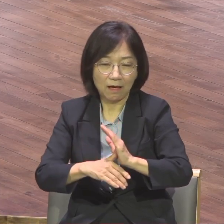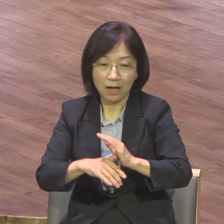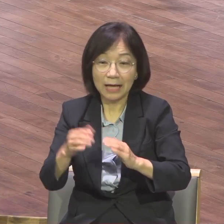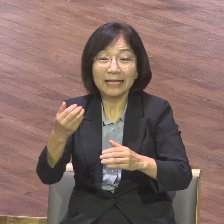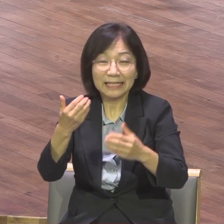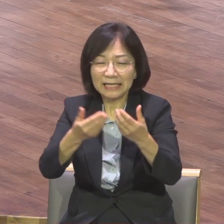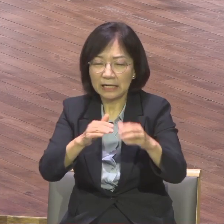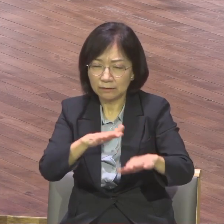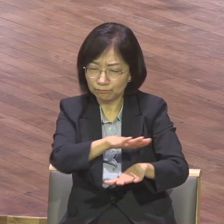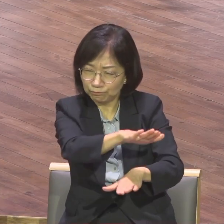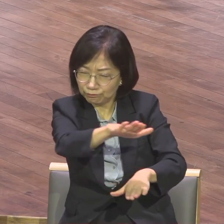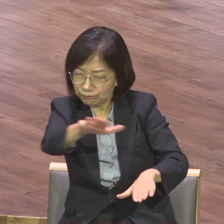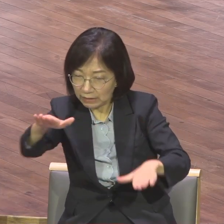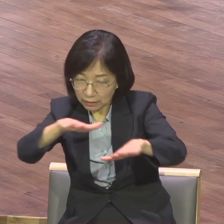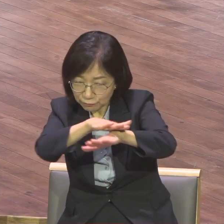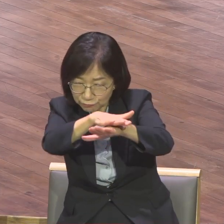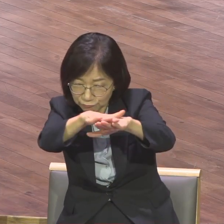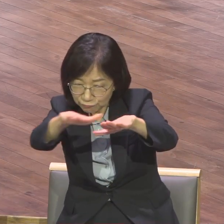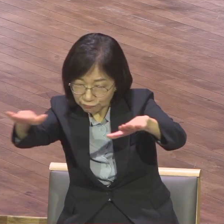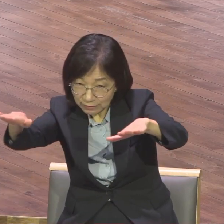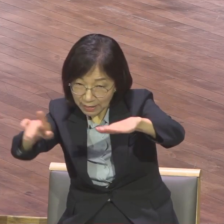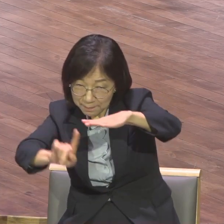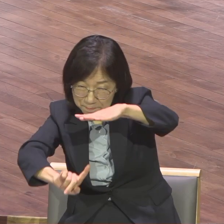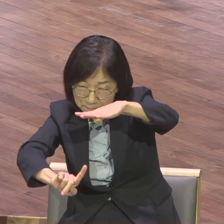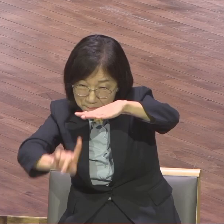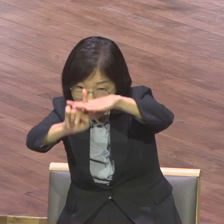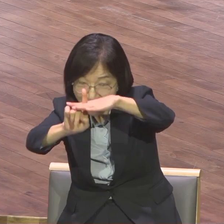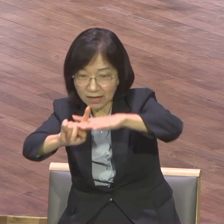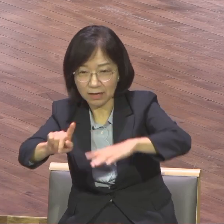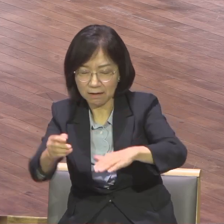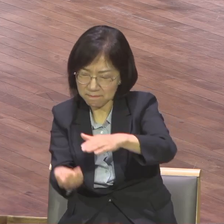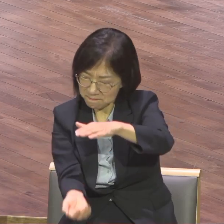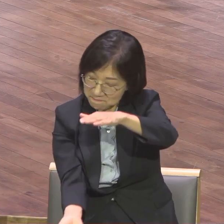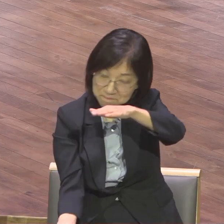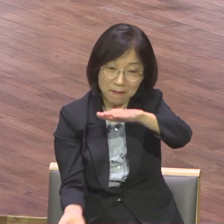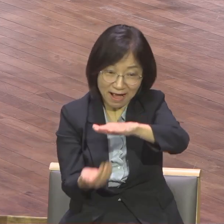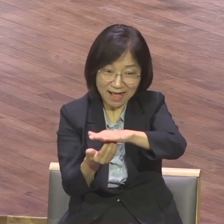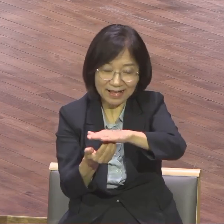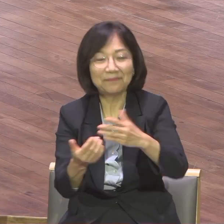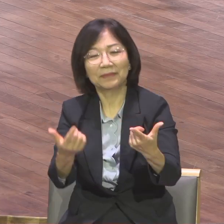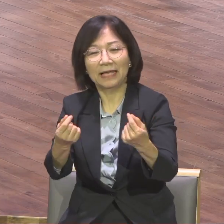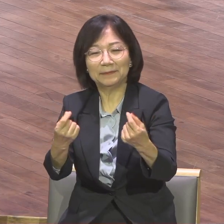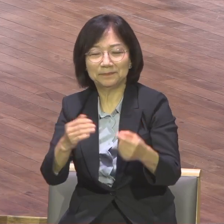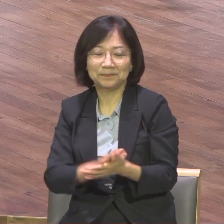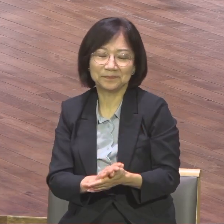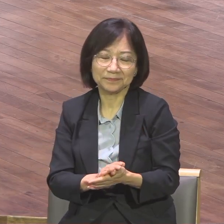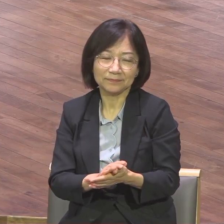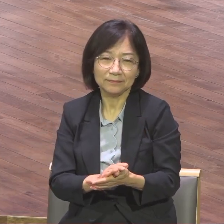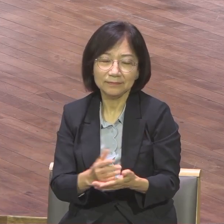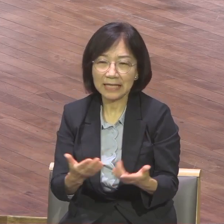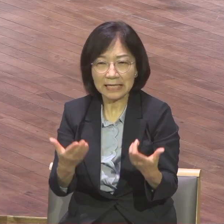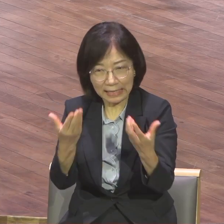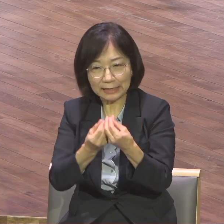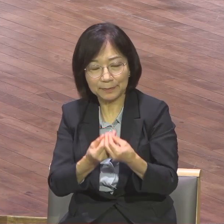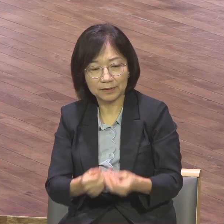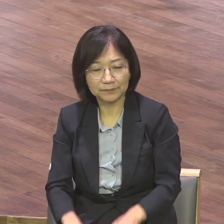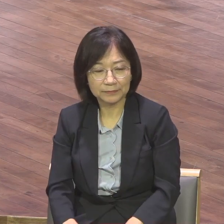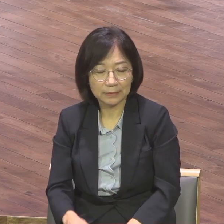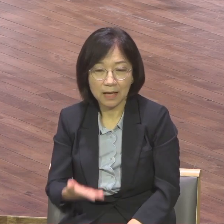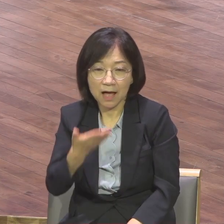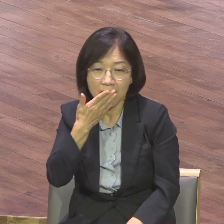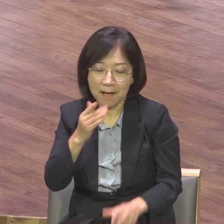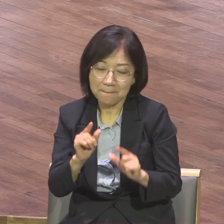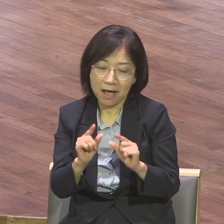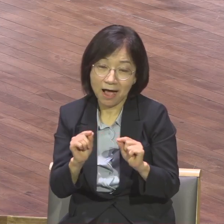잘한다, 그런 뜻이지요. 음식을 먹으러 갔는데 음식 맛이 좋으면 뭐래요? 이야, 음식 맛이